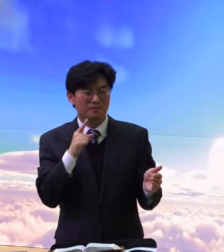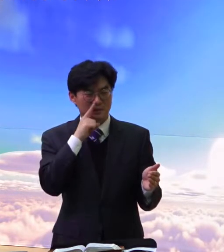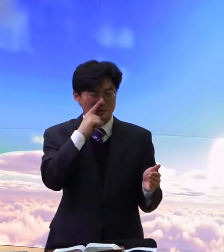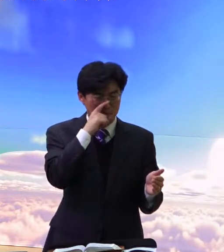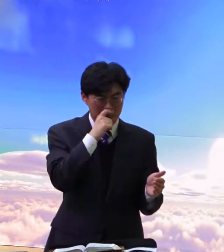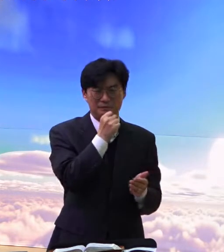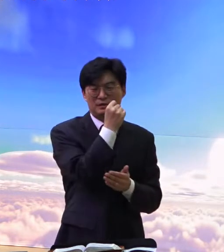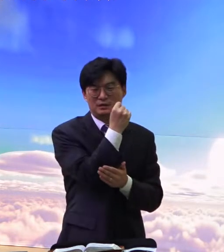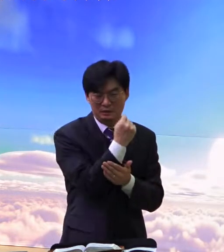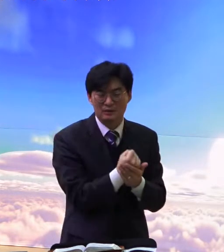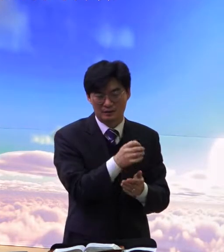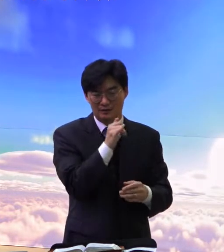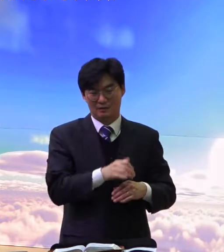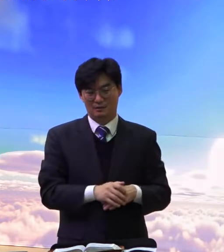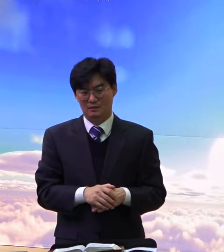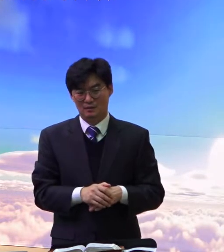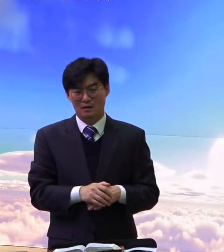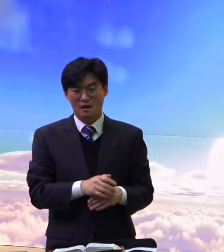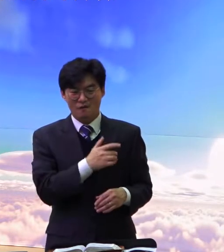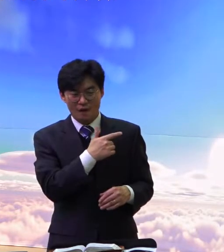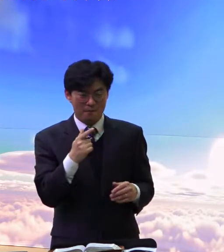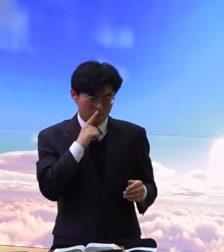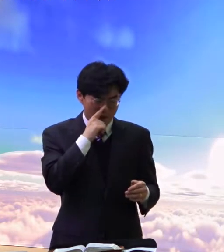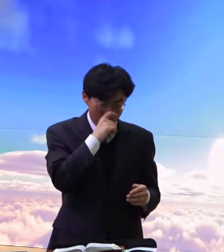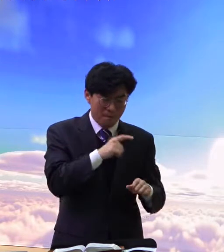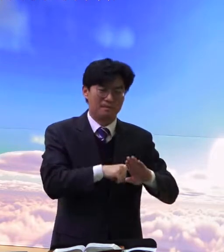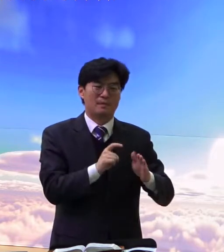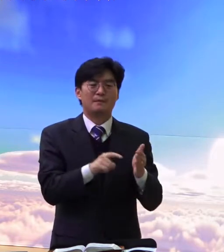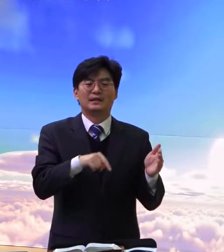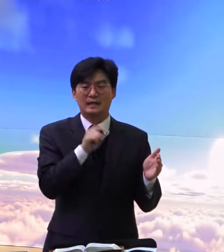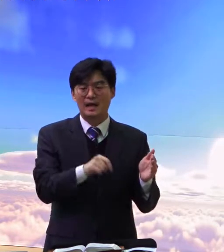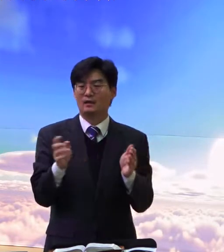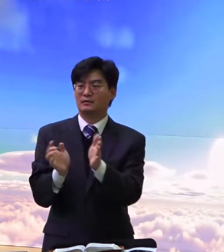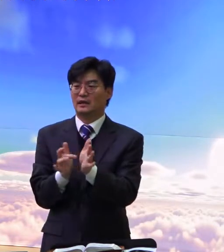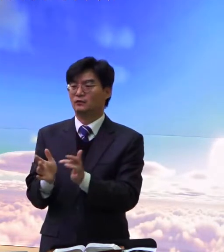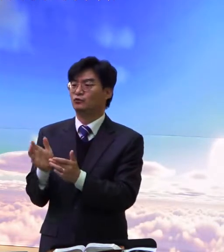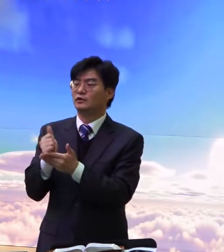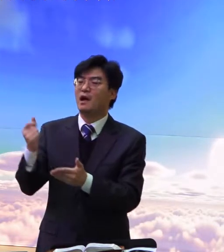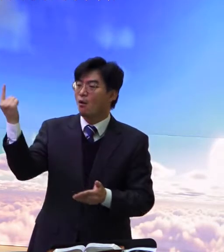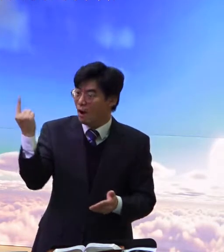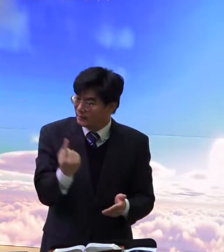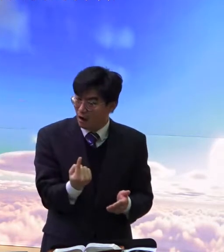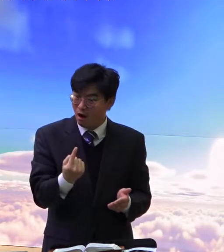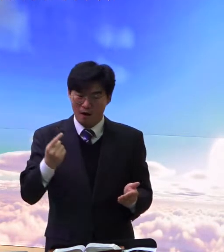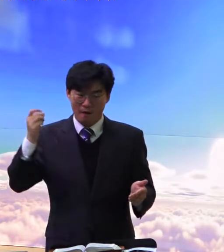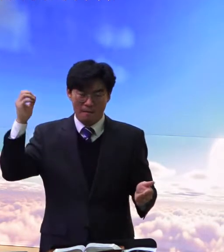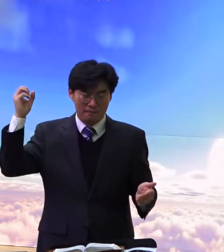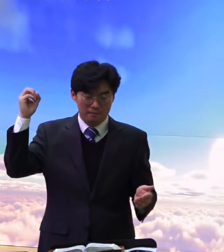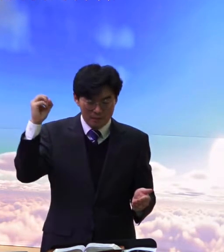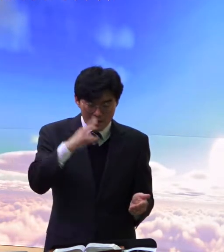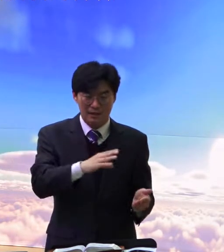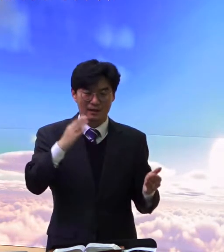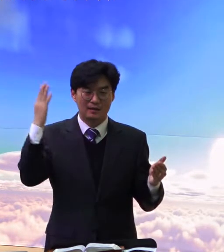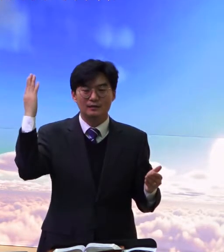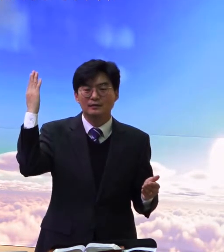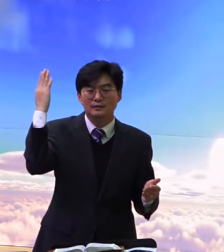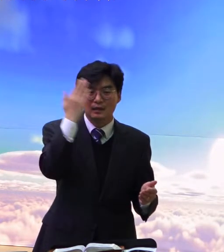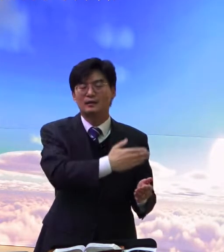놀라운 변화가 일어나는 것입니다. 완전히 달라집니다. 분명히 마구간보다 더